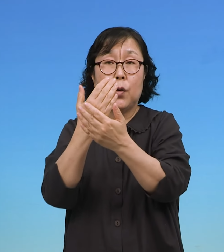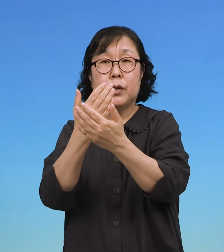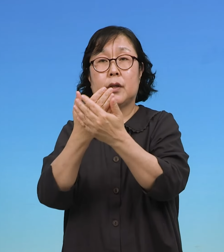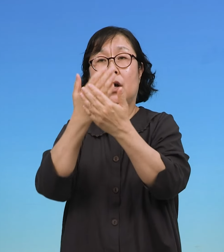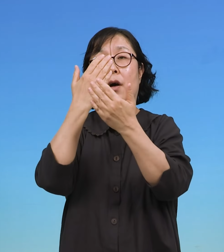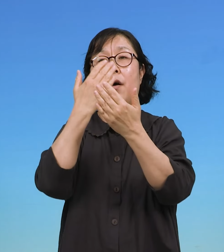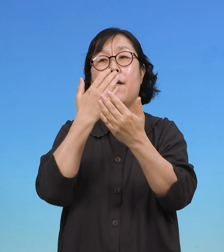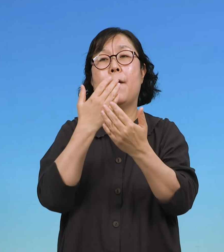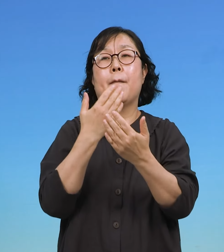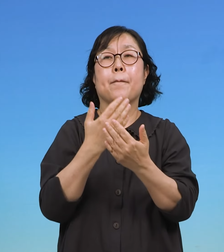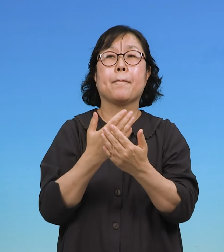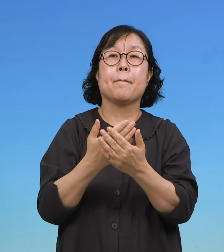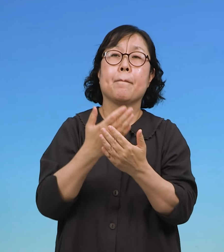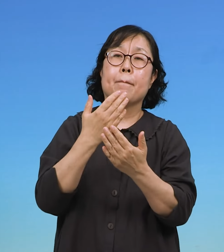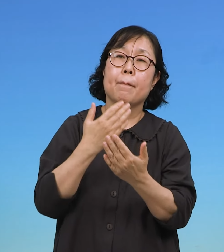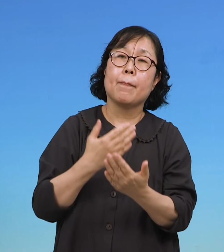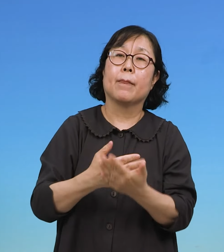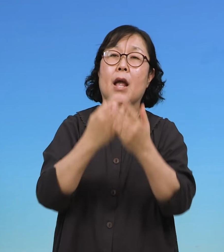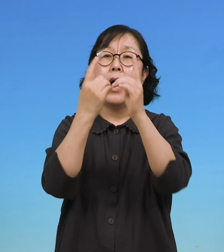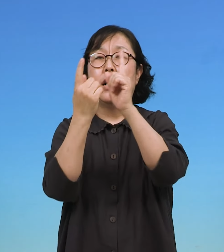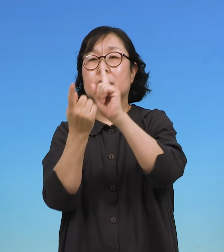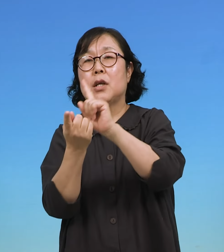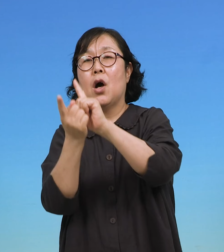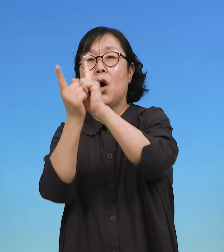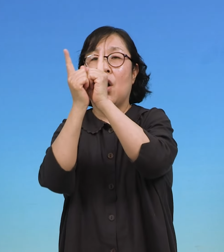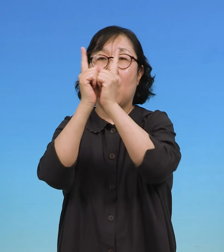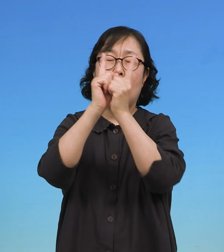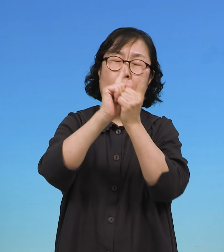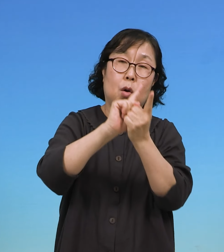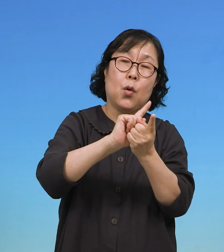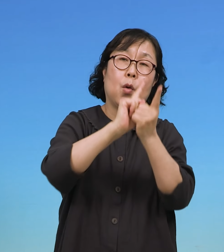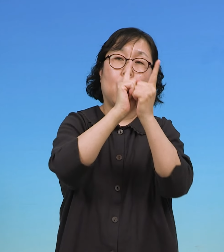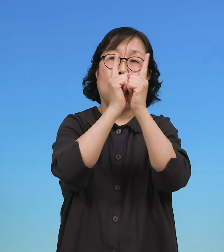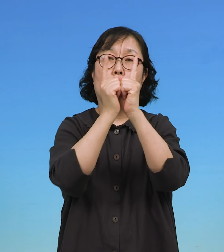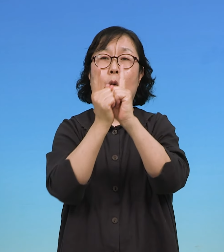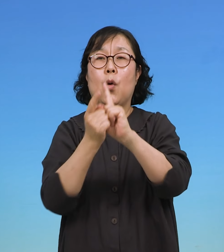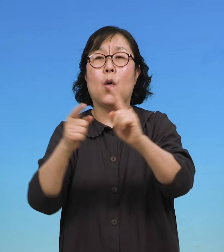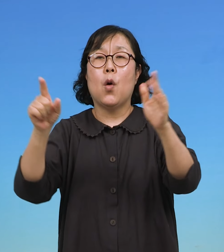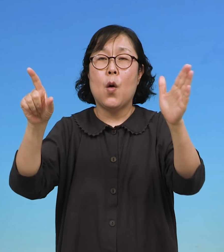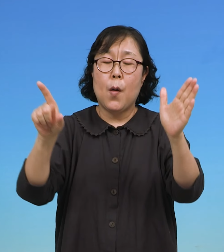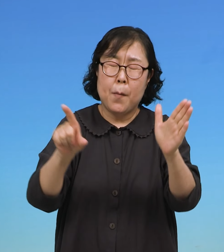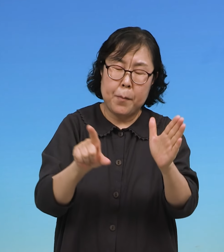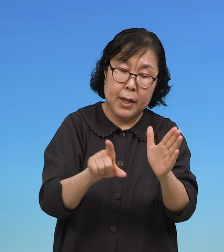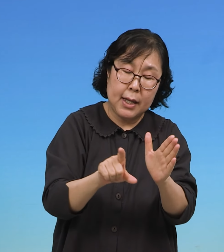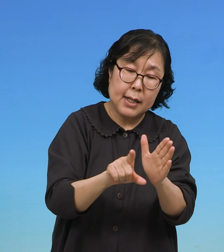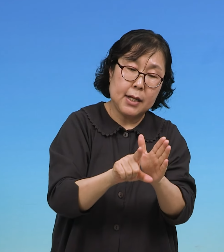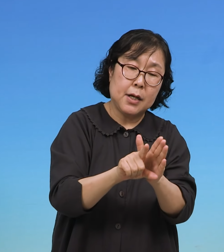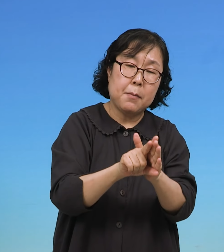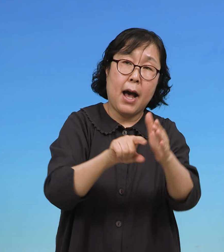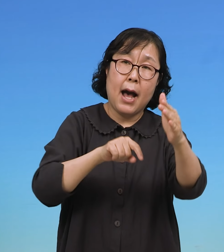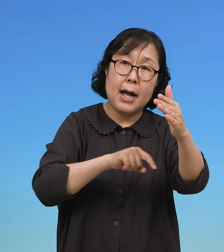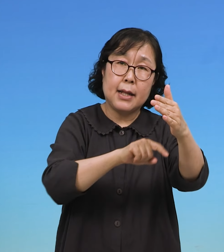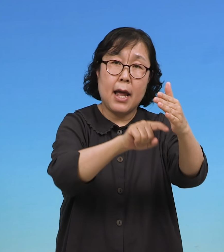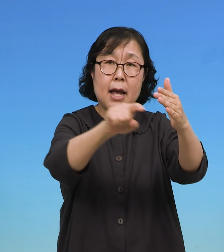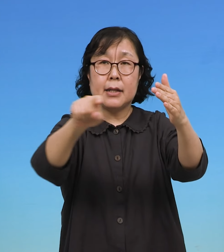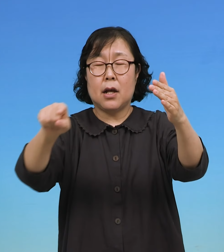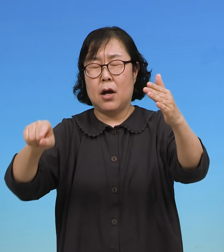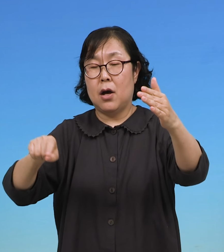그 하나님의 호의와 사랑을 되갚을 때가 됐습니다. 서로 믿음 안에서,